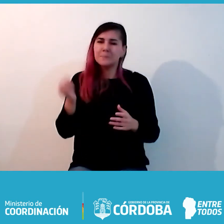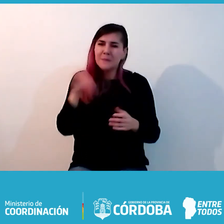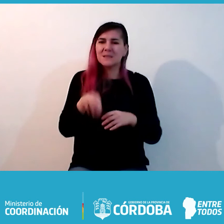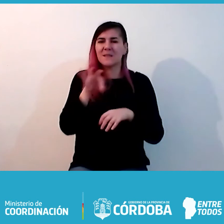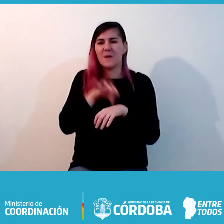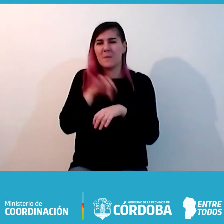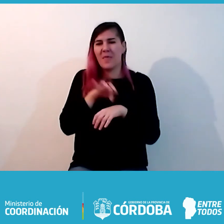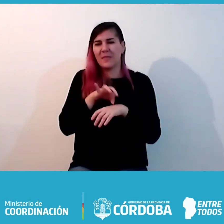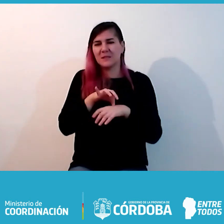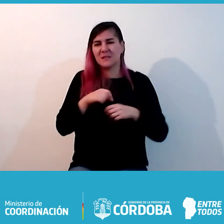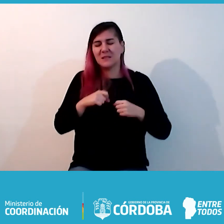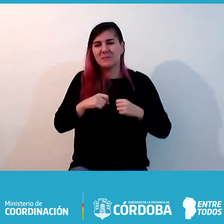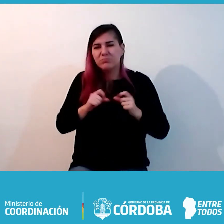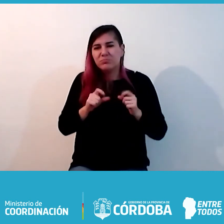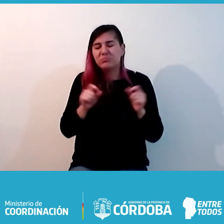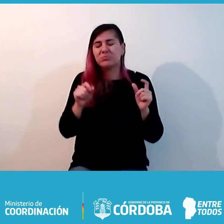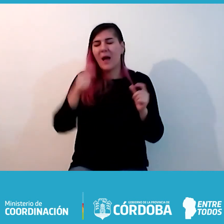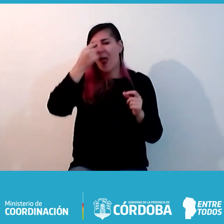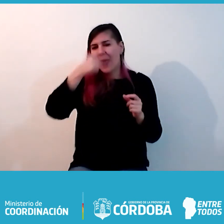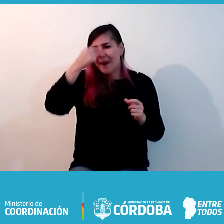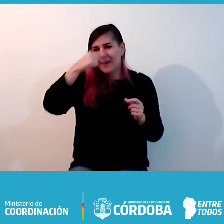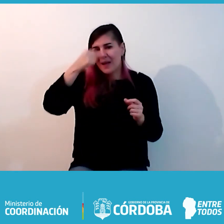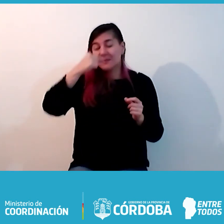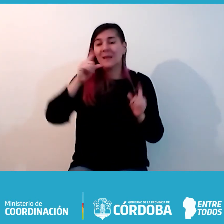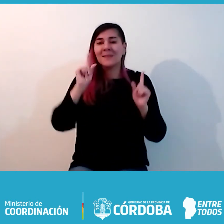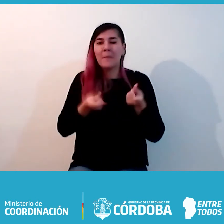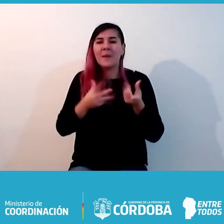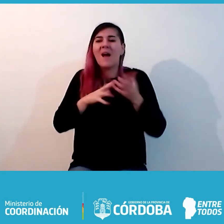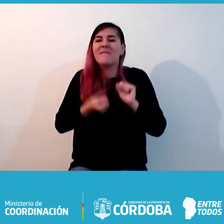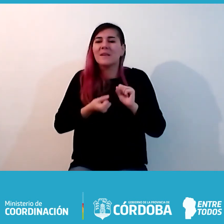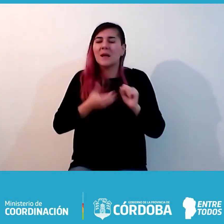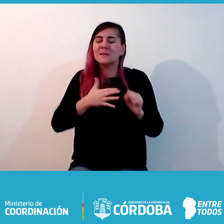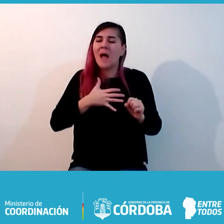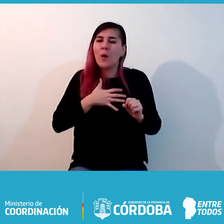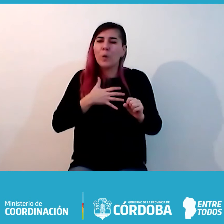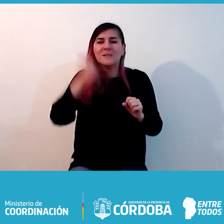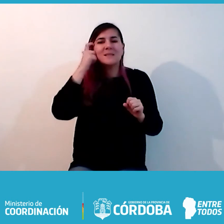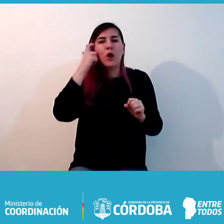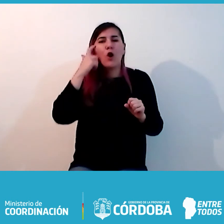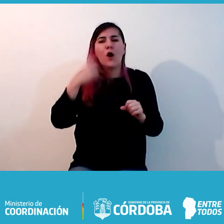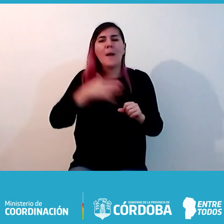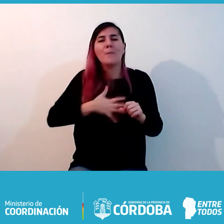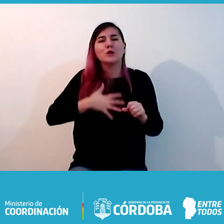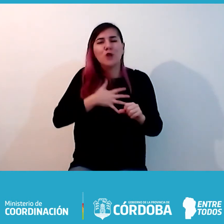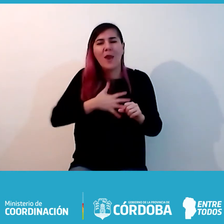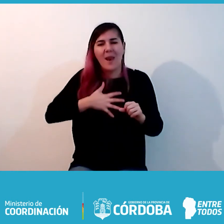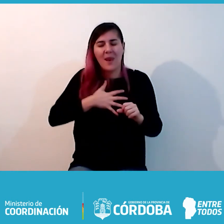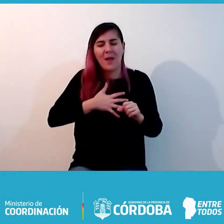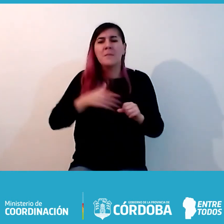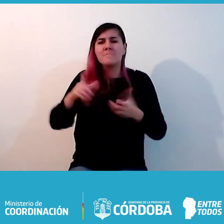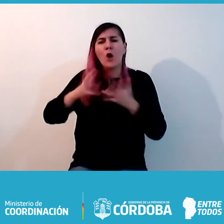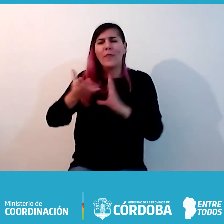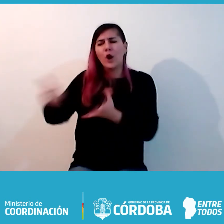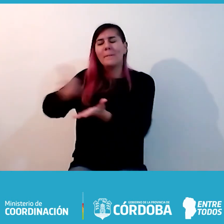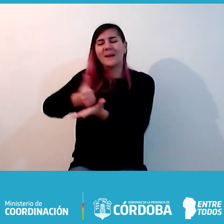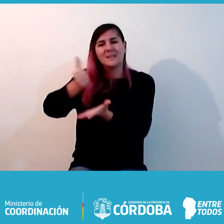enfermedades infecciosas, se dan más alergias. Además, afecta la salud psicoemocional. Pide que se dé un modelo participativo y